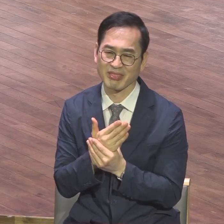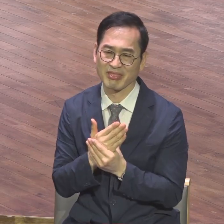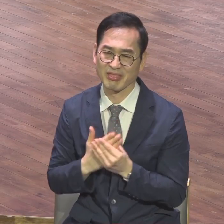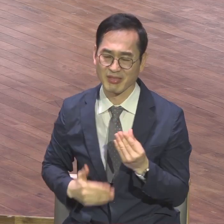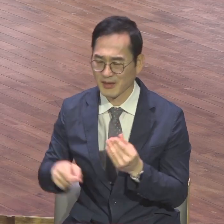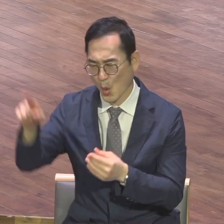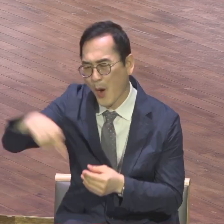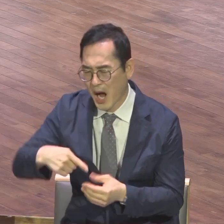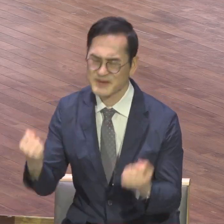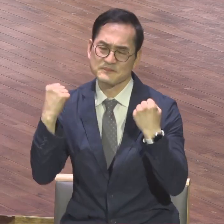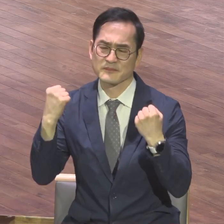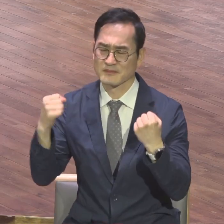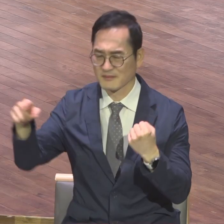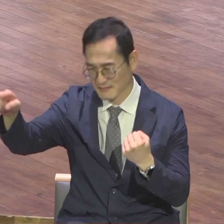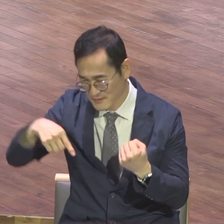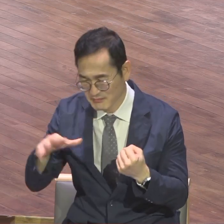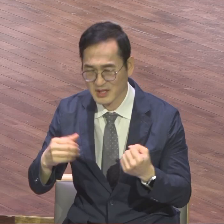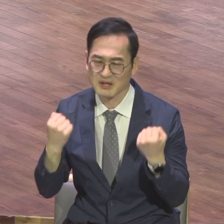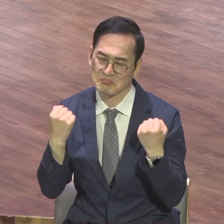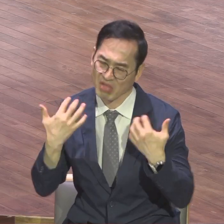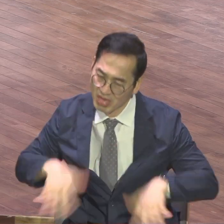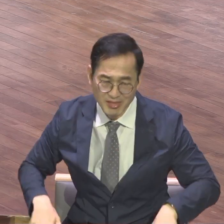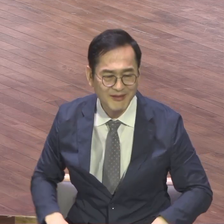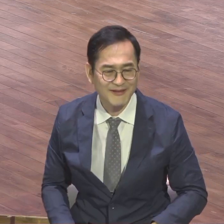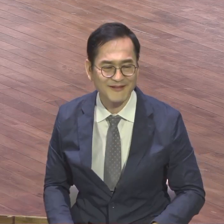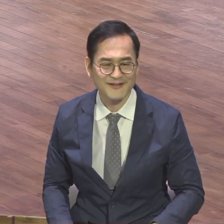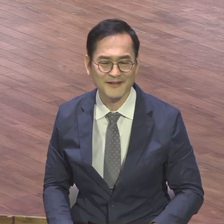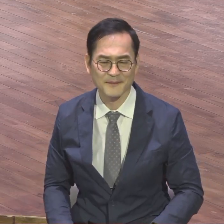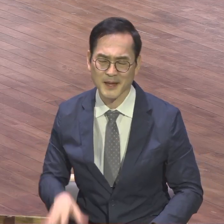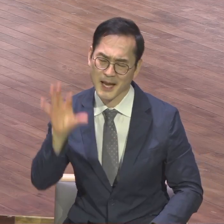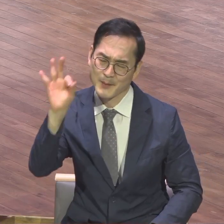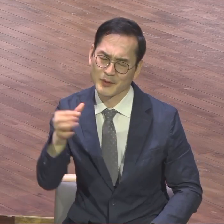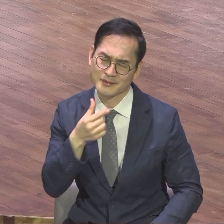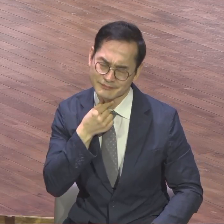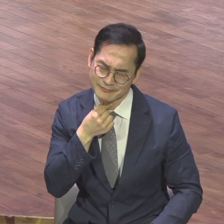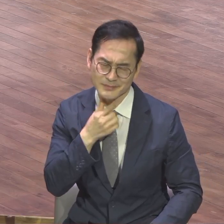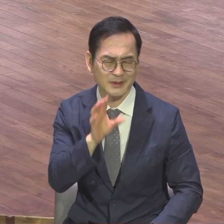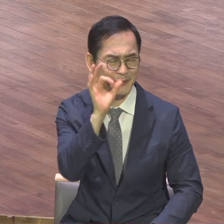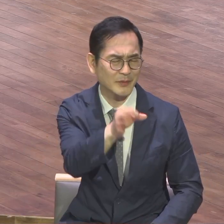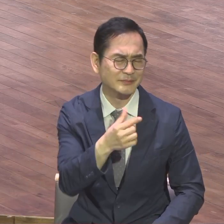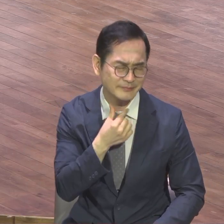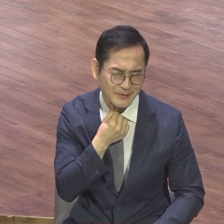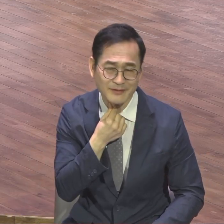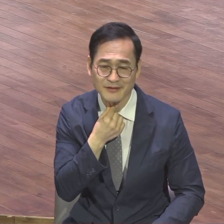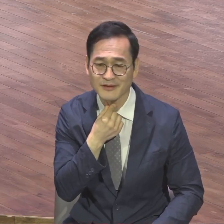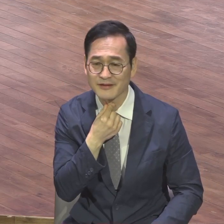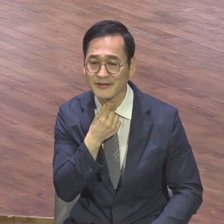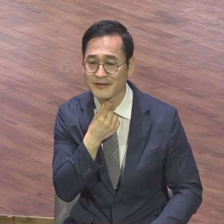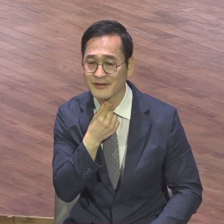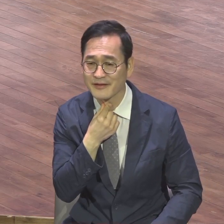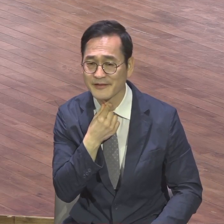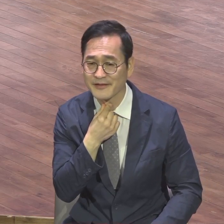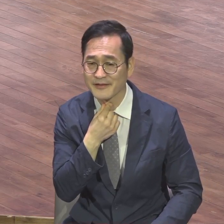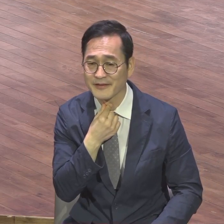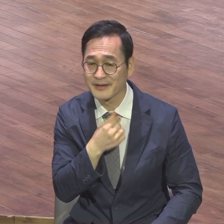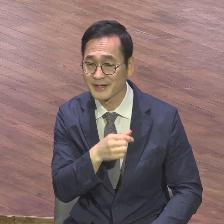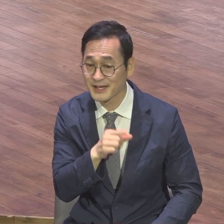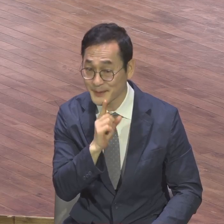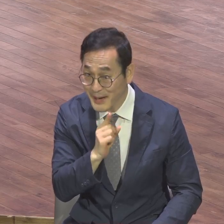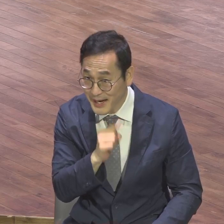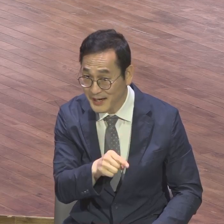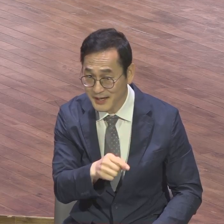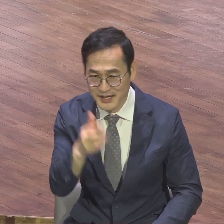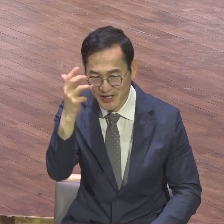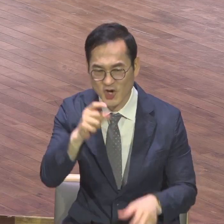관계, 서로 보고 싶은 이 마음, 보고 싶은 마음, 영적 활성, 보고 싶었습니다. 이게